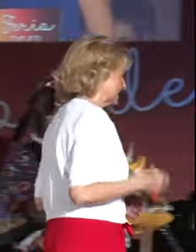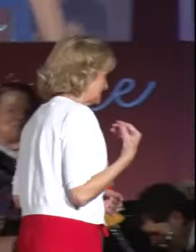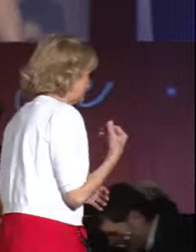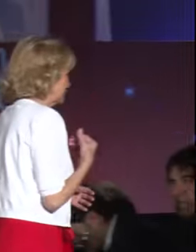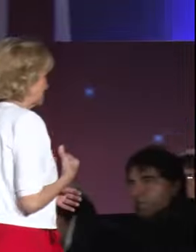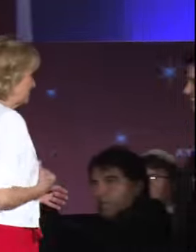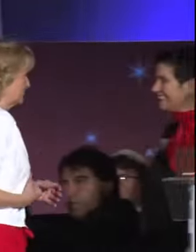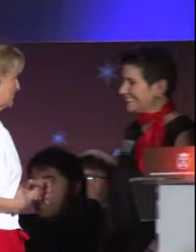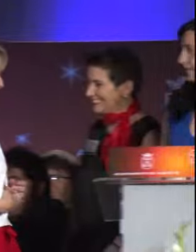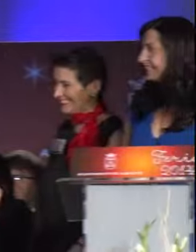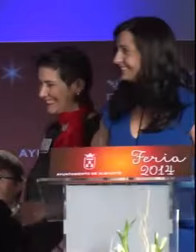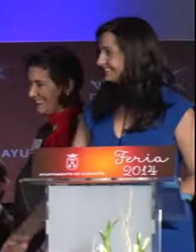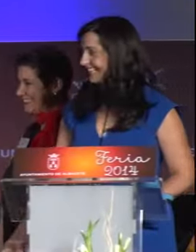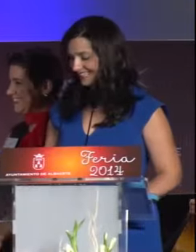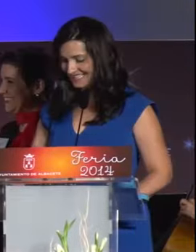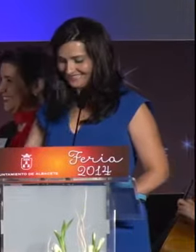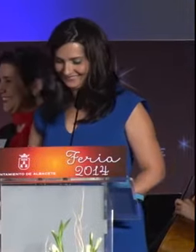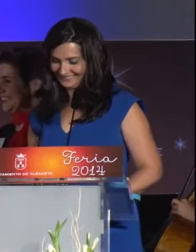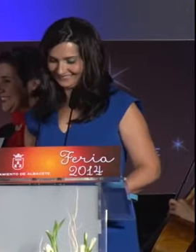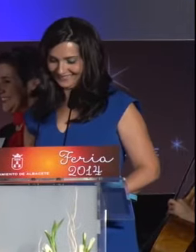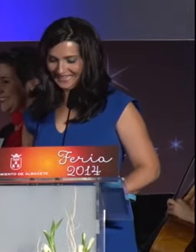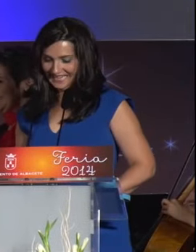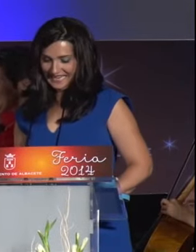Felicidades. ¿Vale? Gracias.